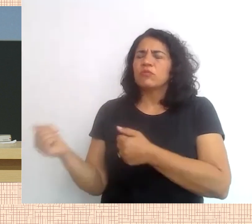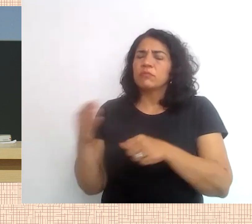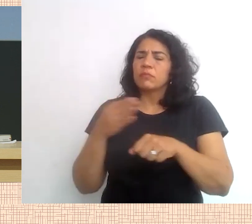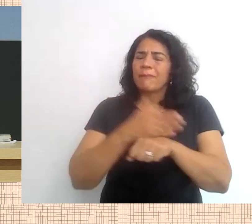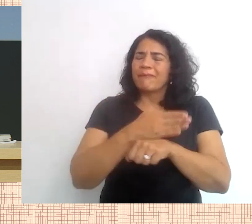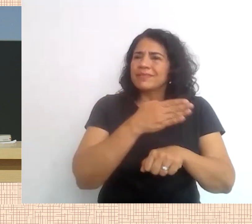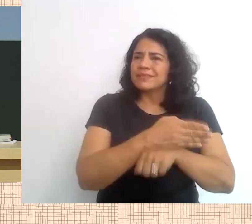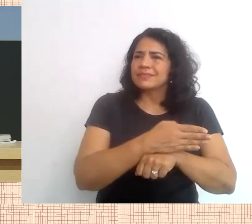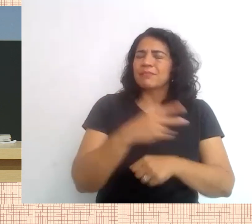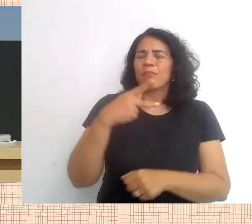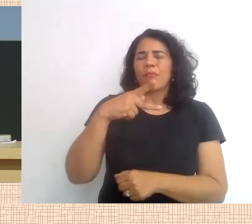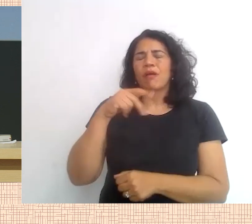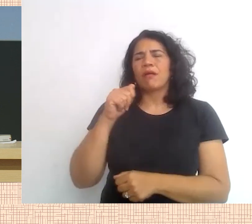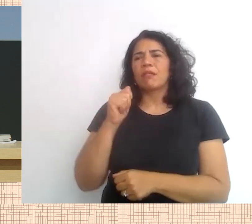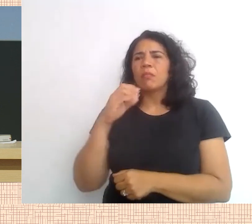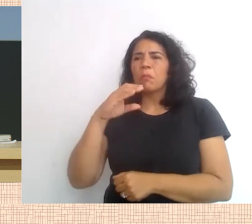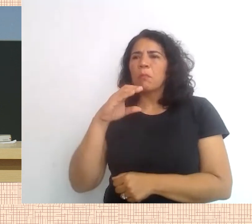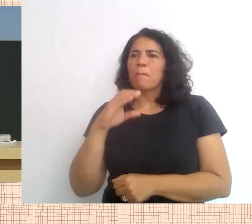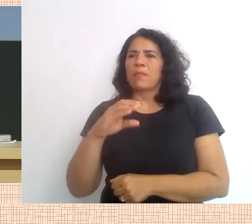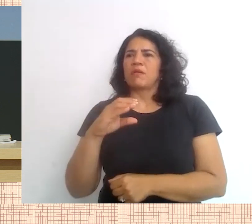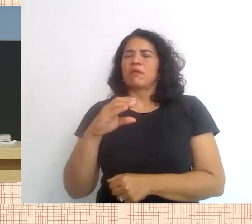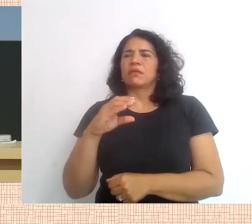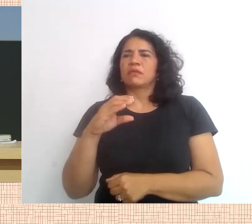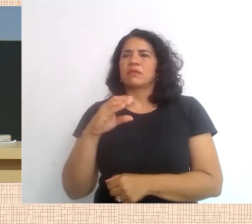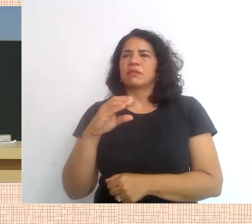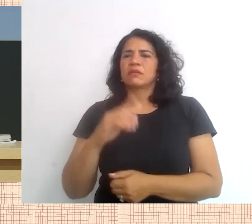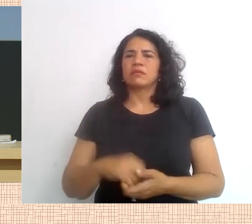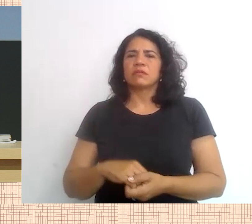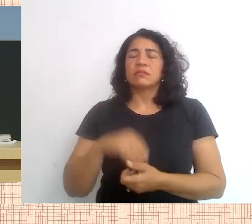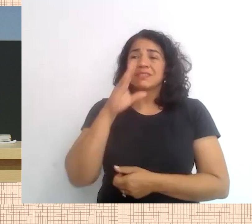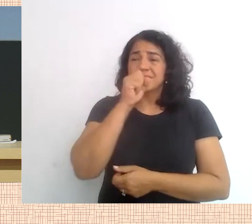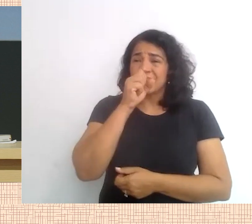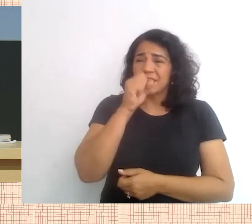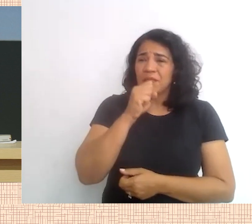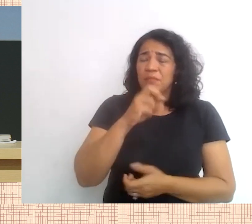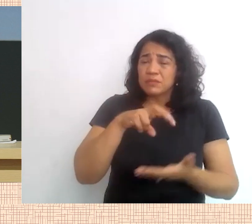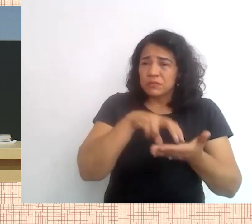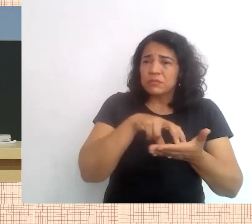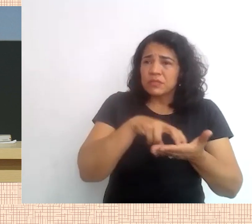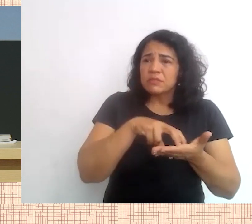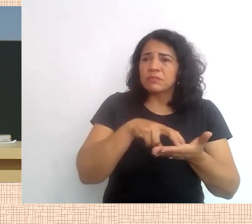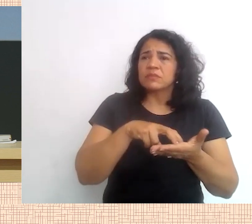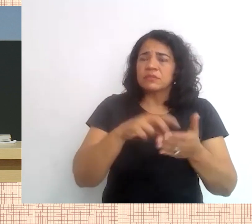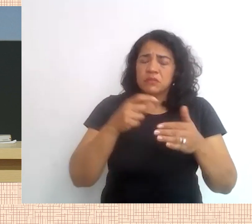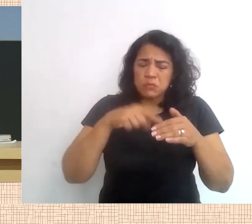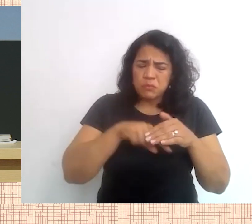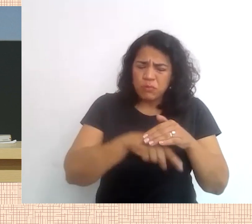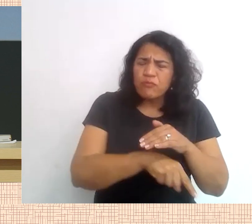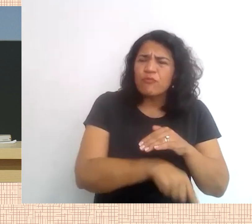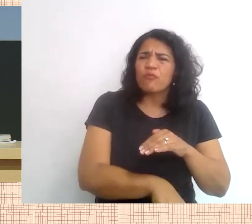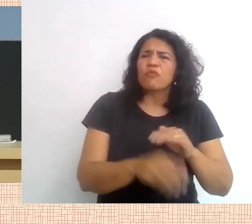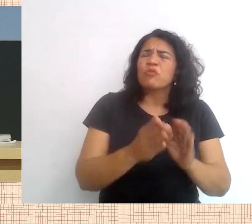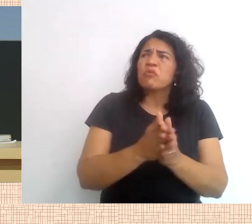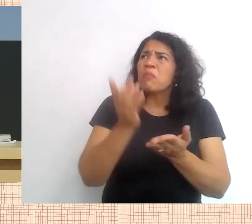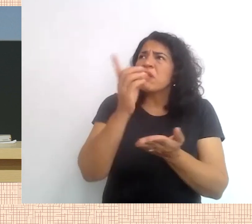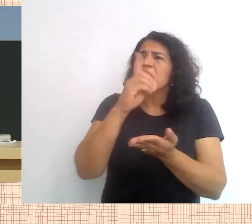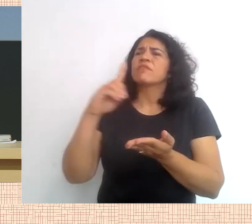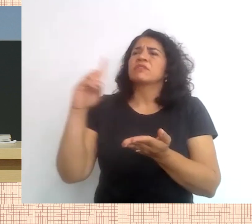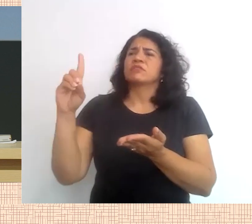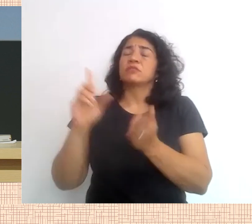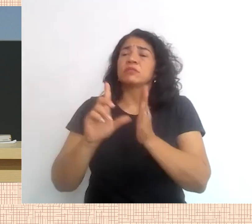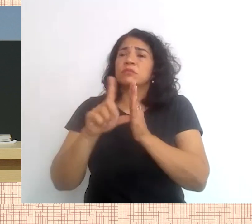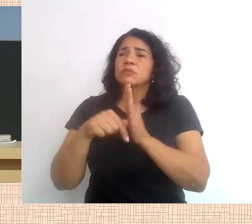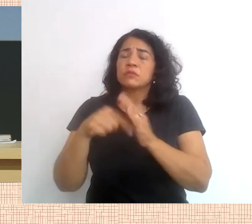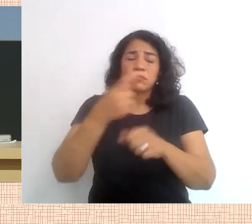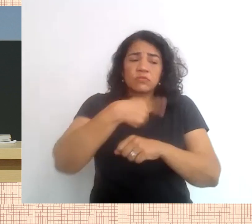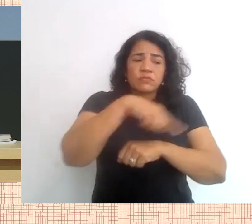né? Faz um pouco de imersão com eles e saia um pouco com eles. Irmãos, é colocar também os nossos jovens, irmãos, senão como é que